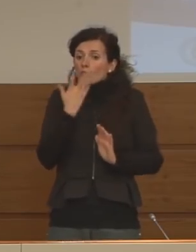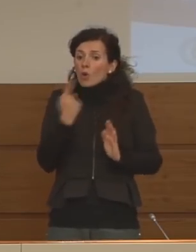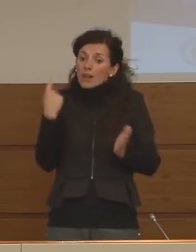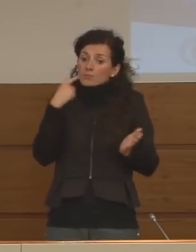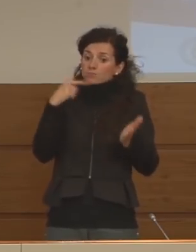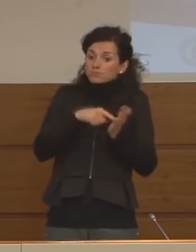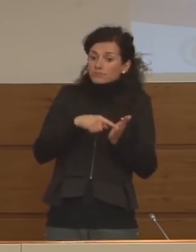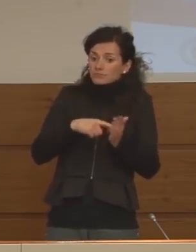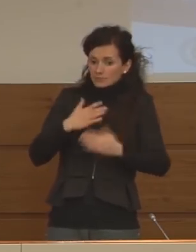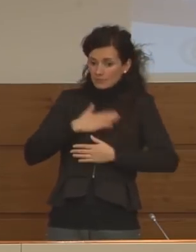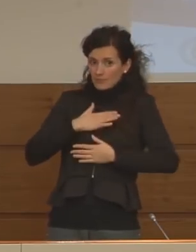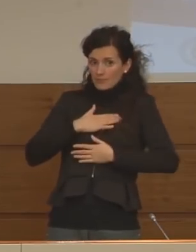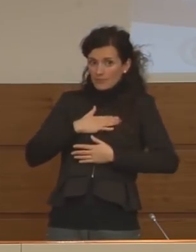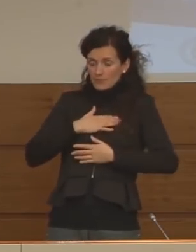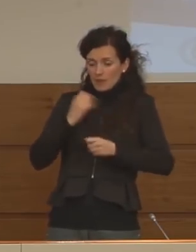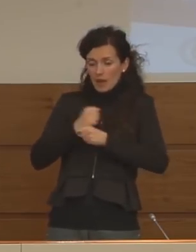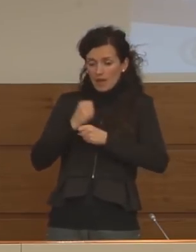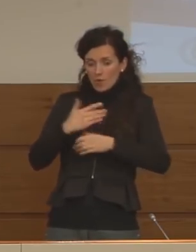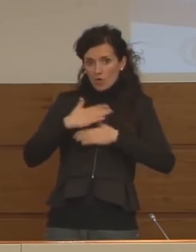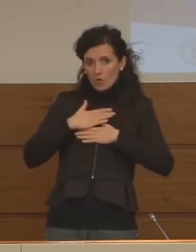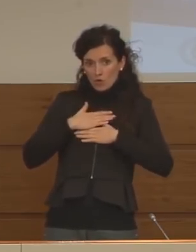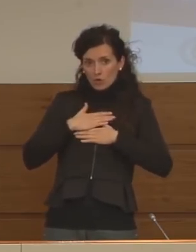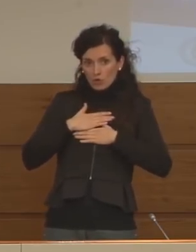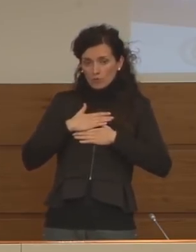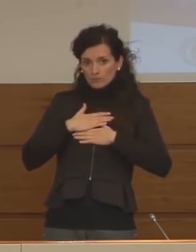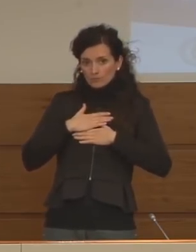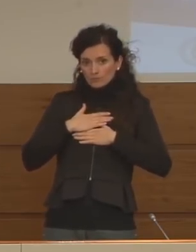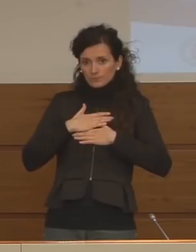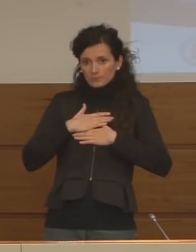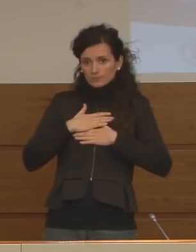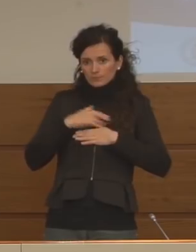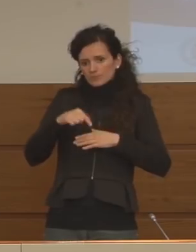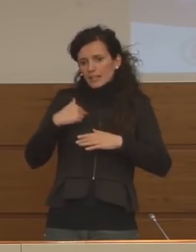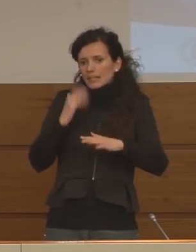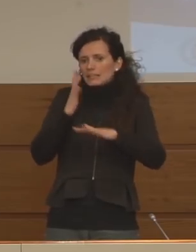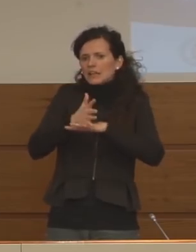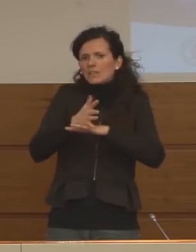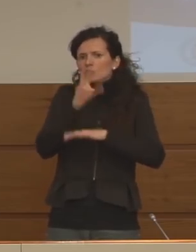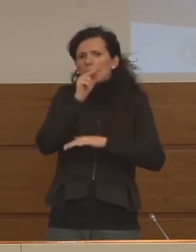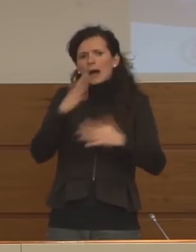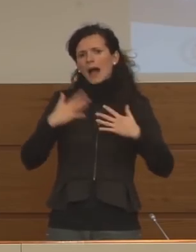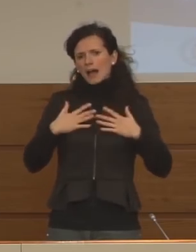l'odg è stato l'oggetto del mio intervento